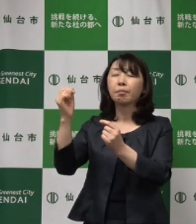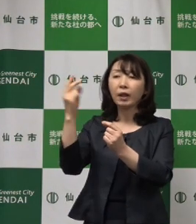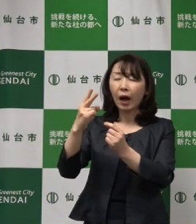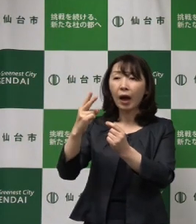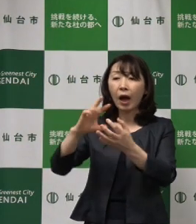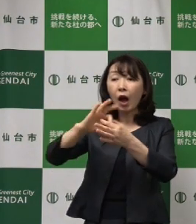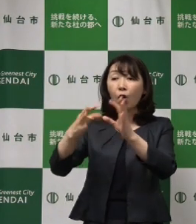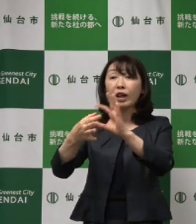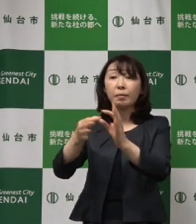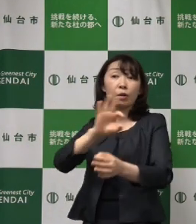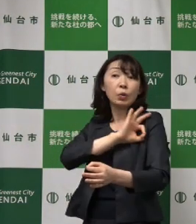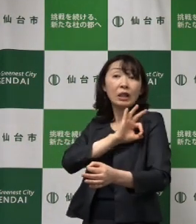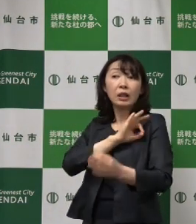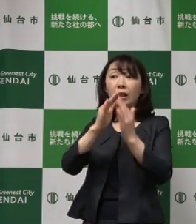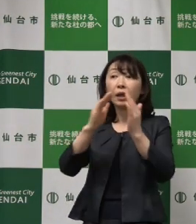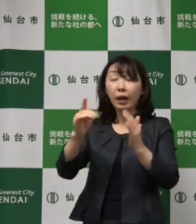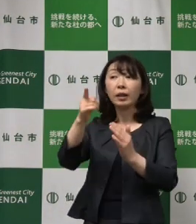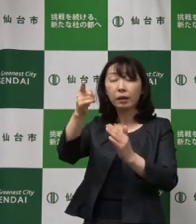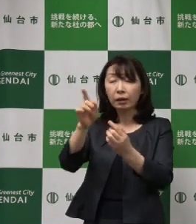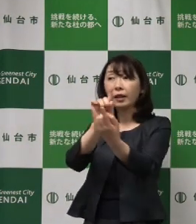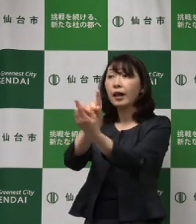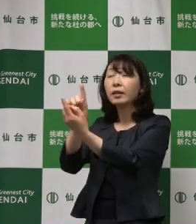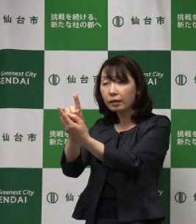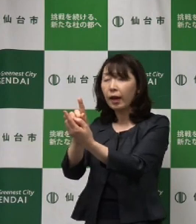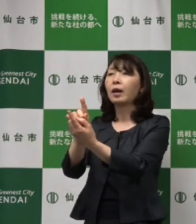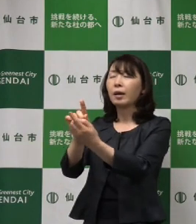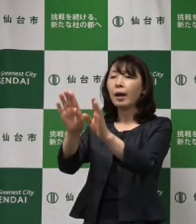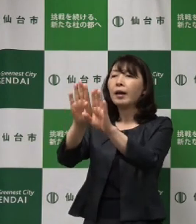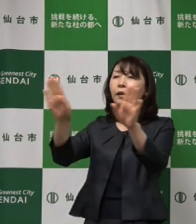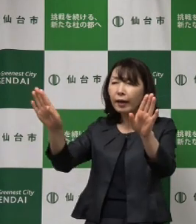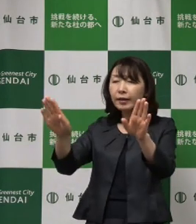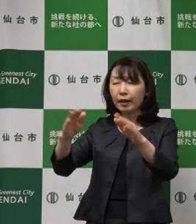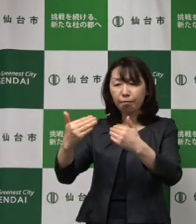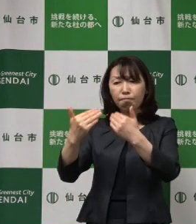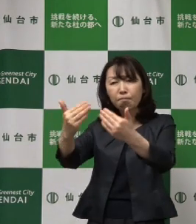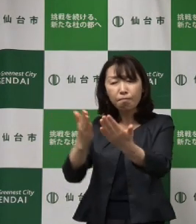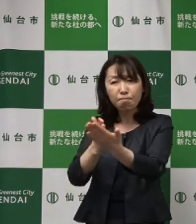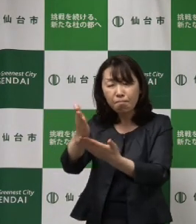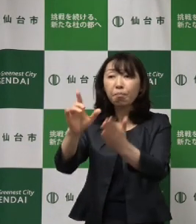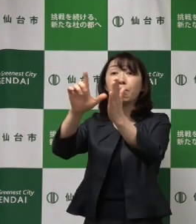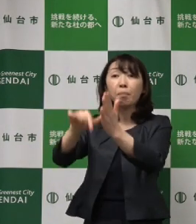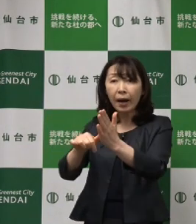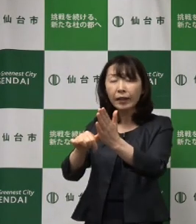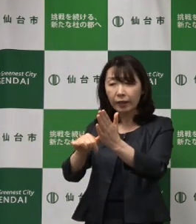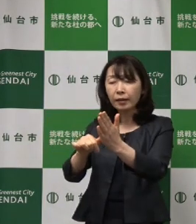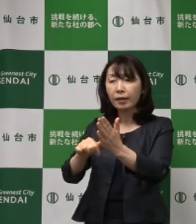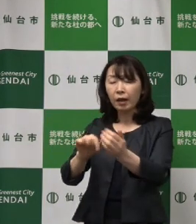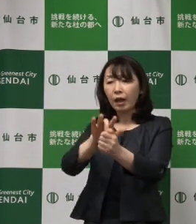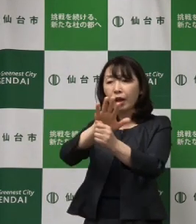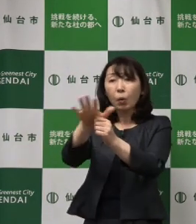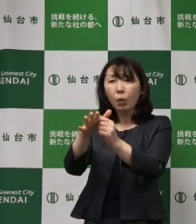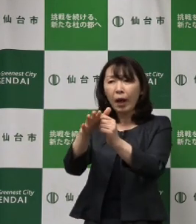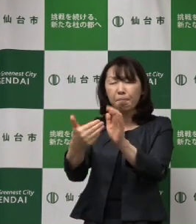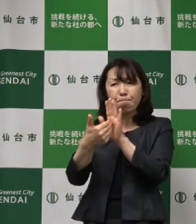開催するということであるならばどんなふうな対策を取るのか、 そしてまた、どうであ